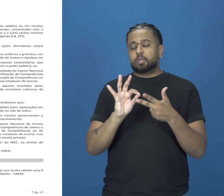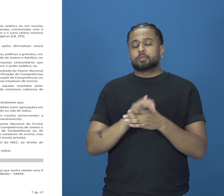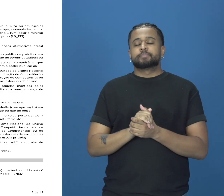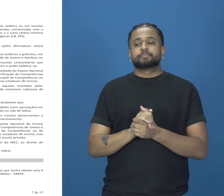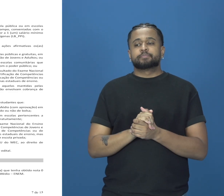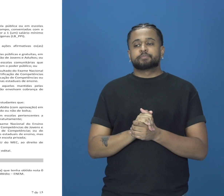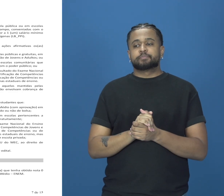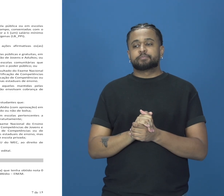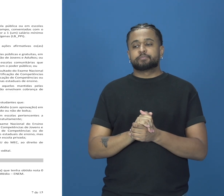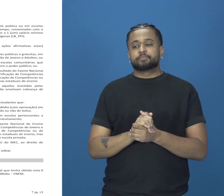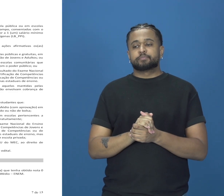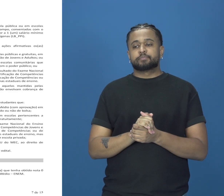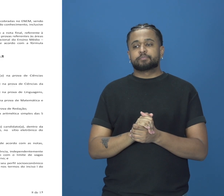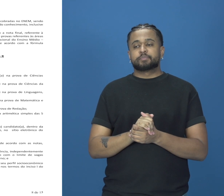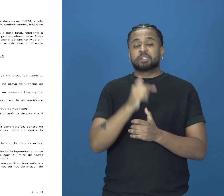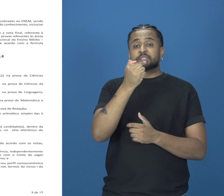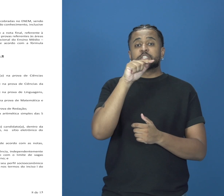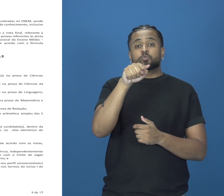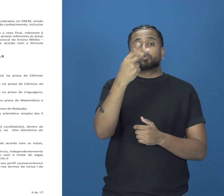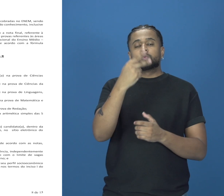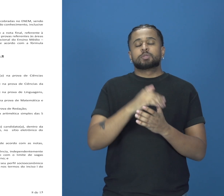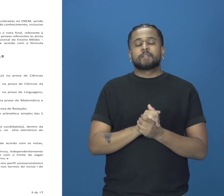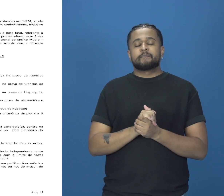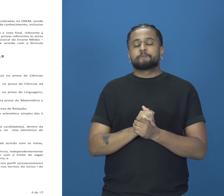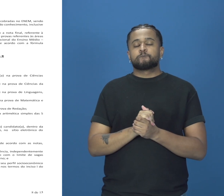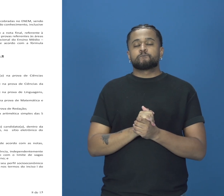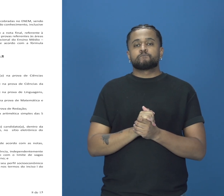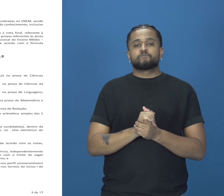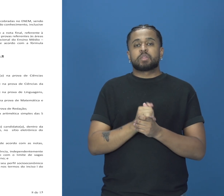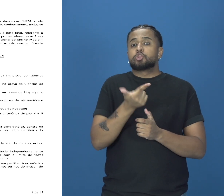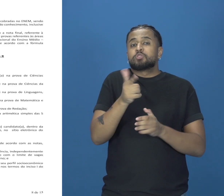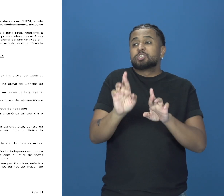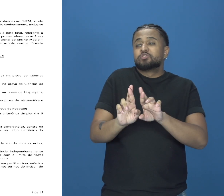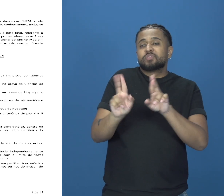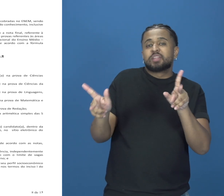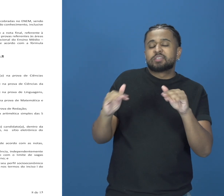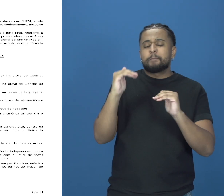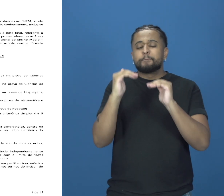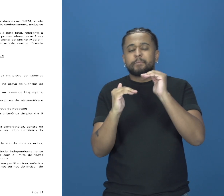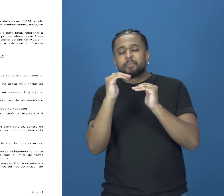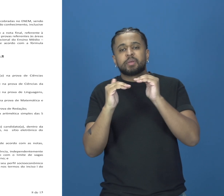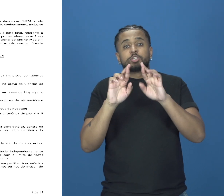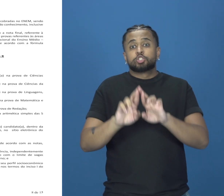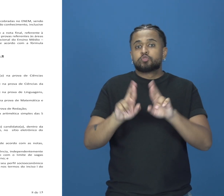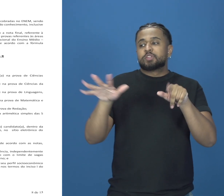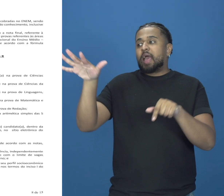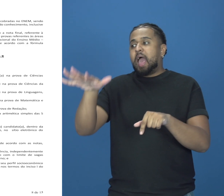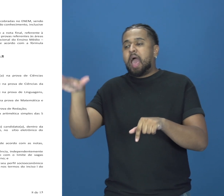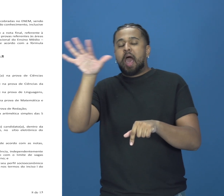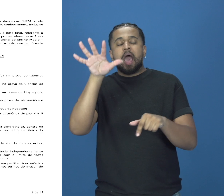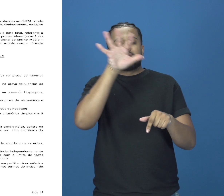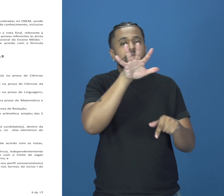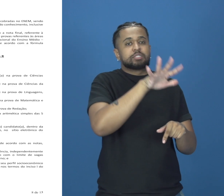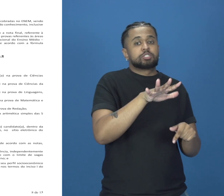Ensino Médio, Enem. 7.2. Não há diferenciação de peso entre as diferentes áreas